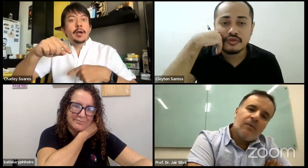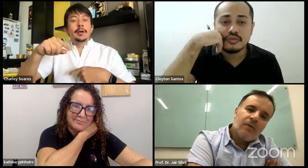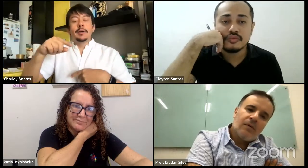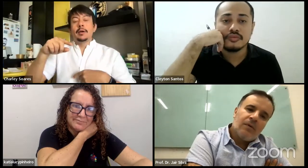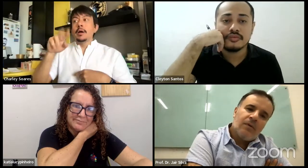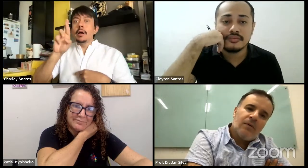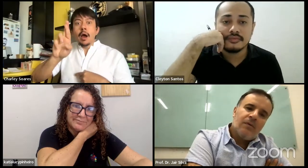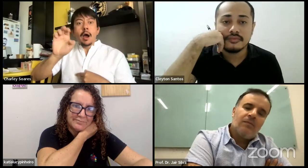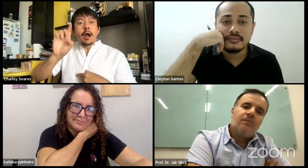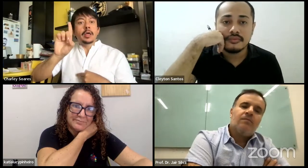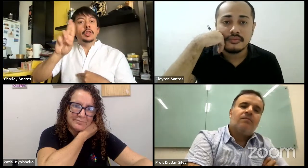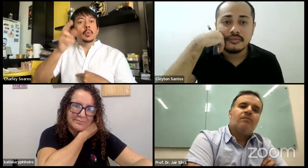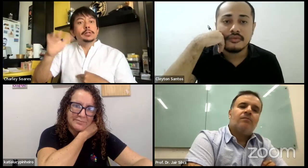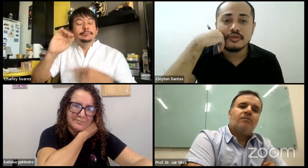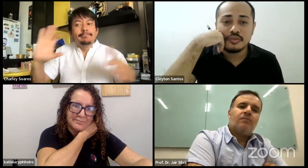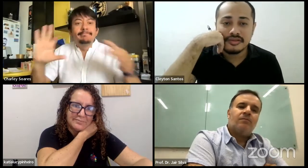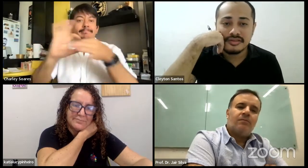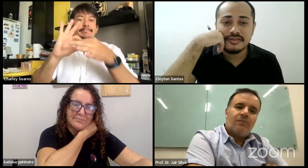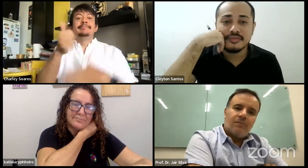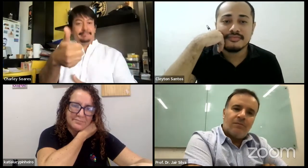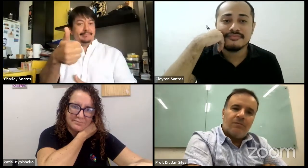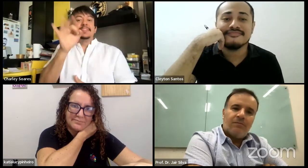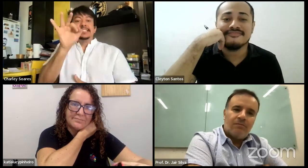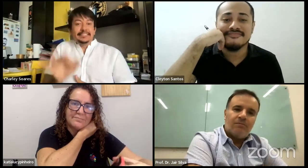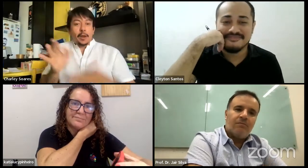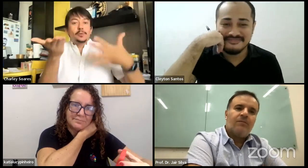Como posso falar? Como você